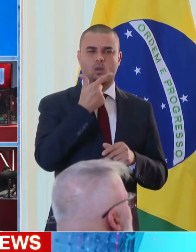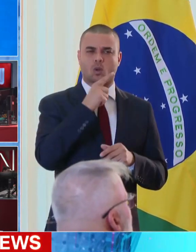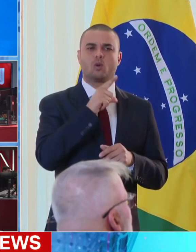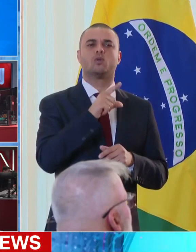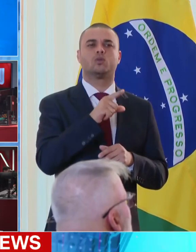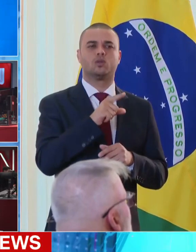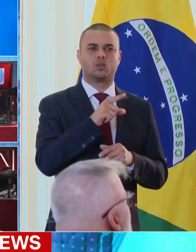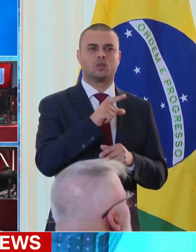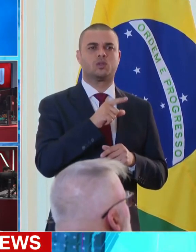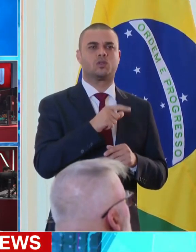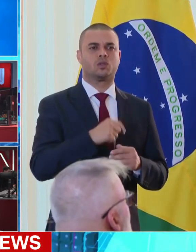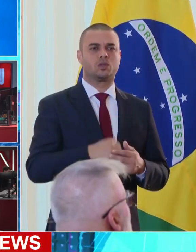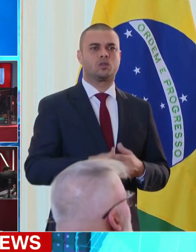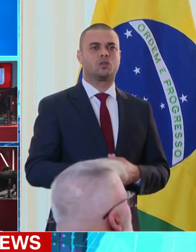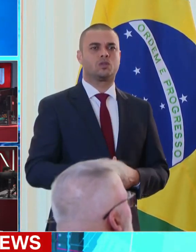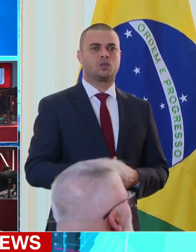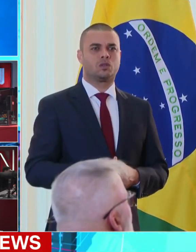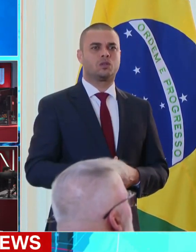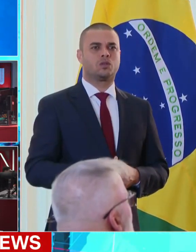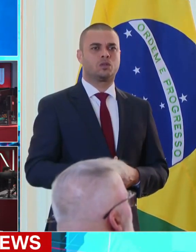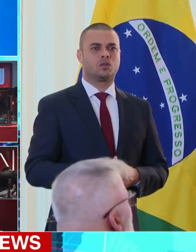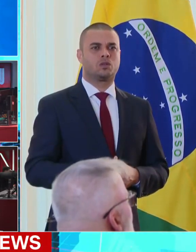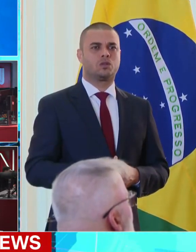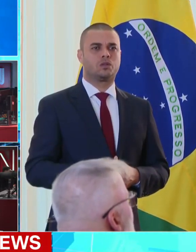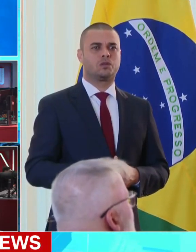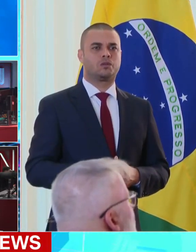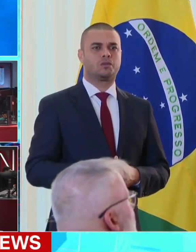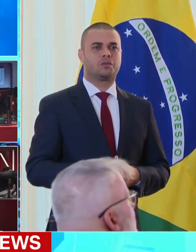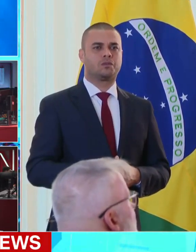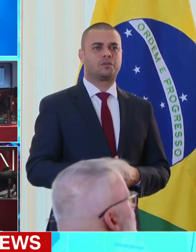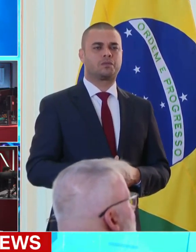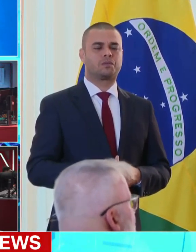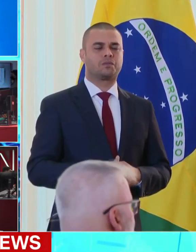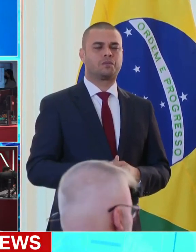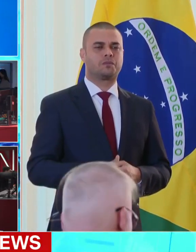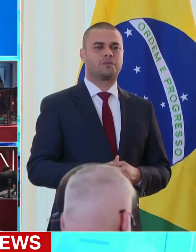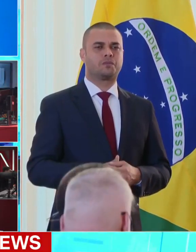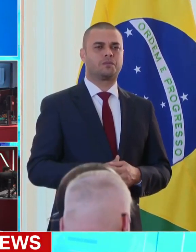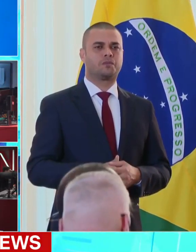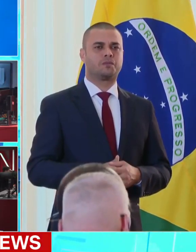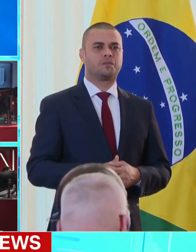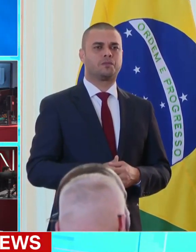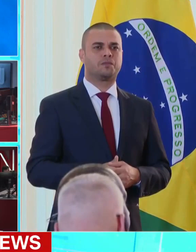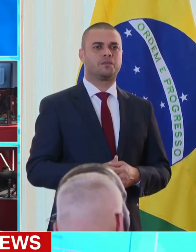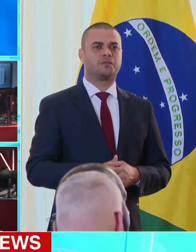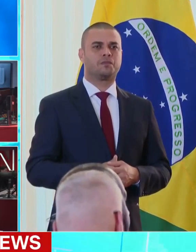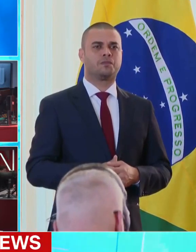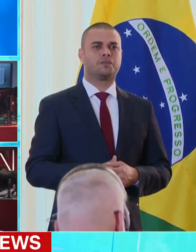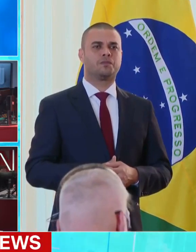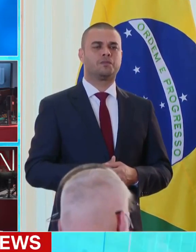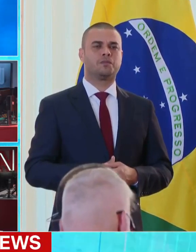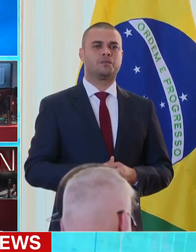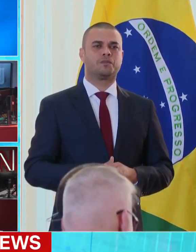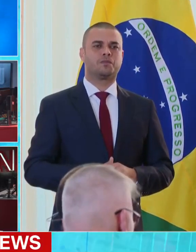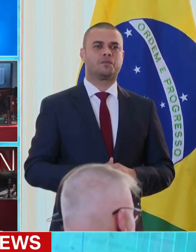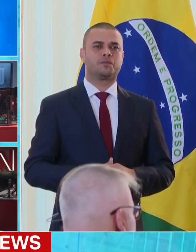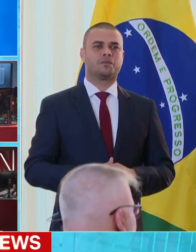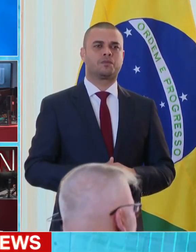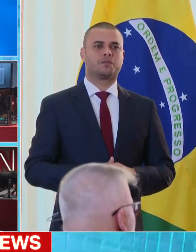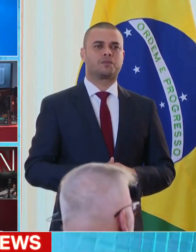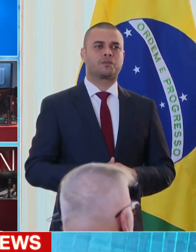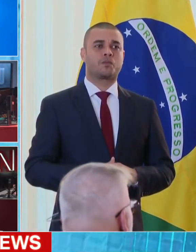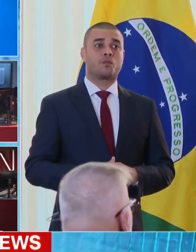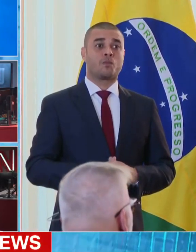blablablá um produz crime S ato que certamente foi informado o procurador-geral da República Esse